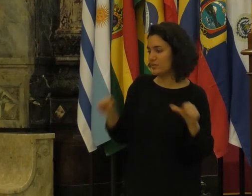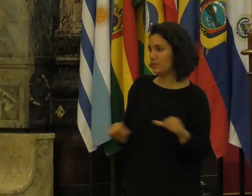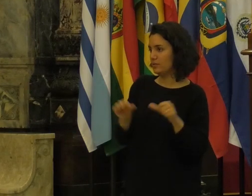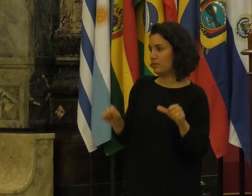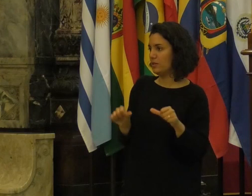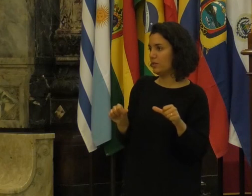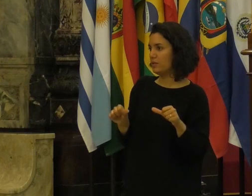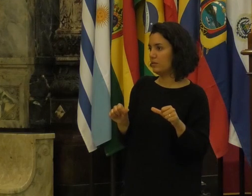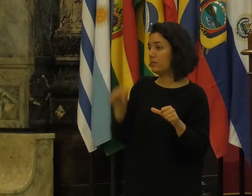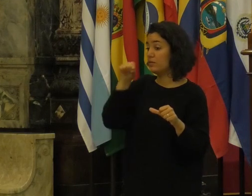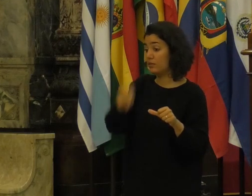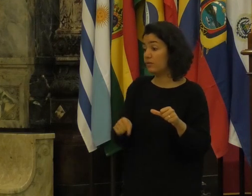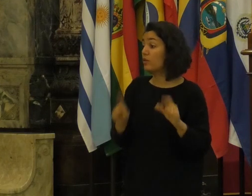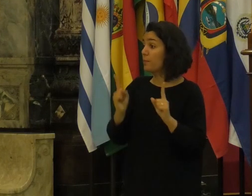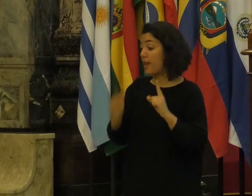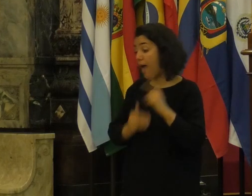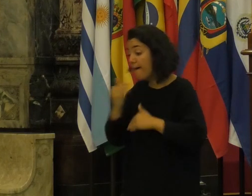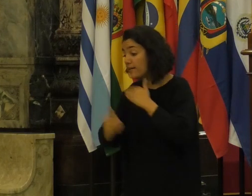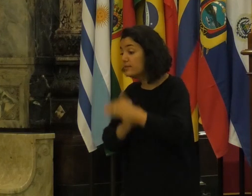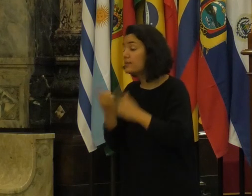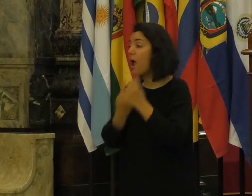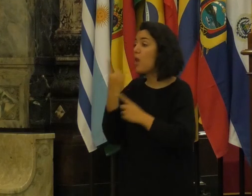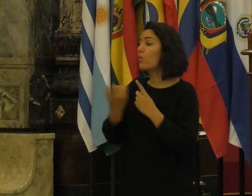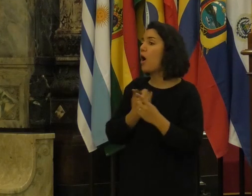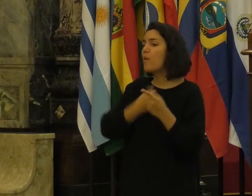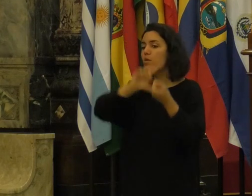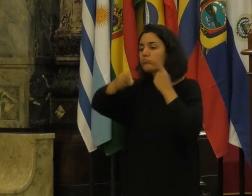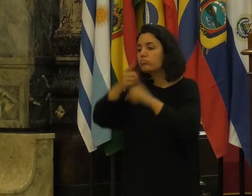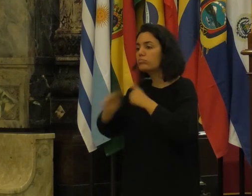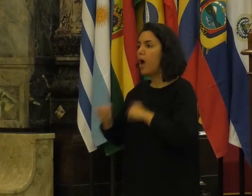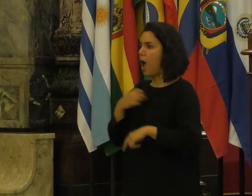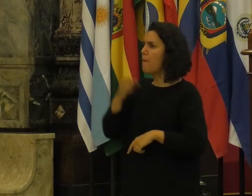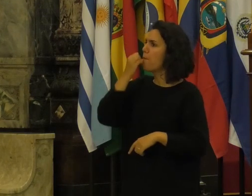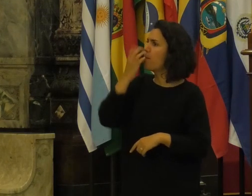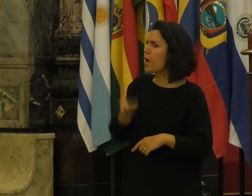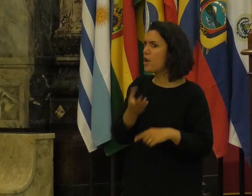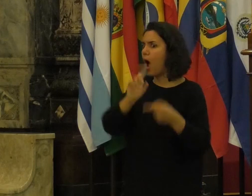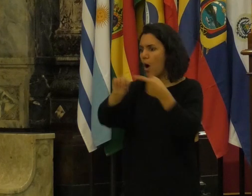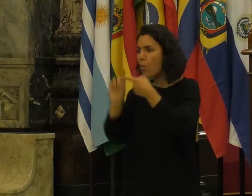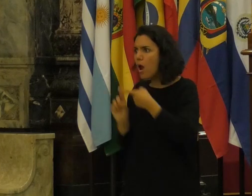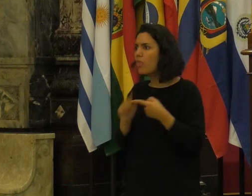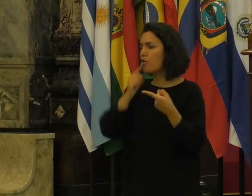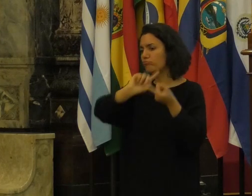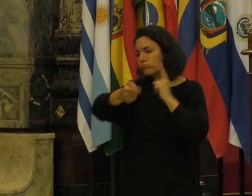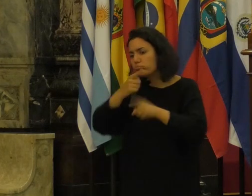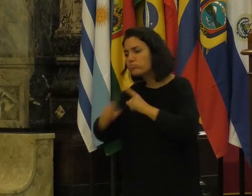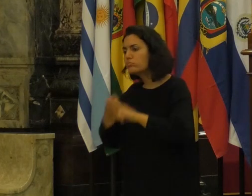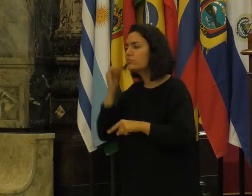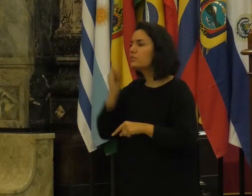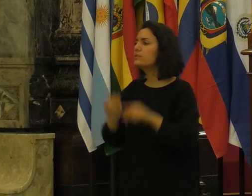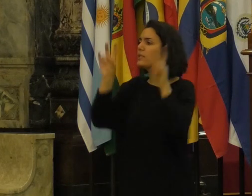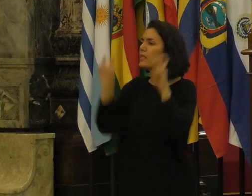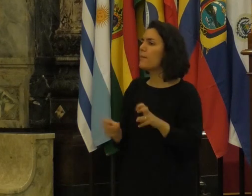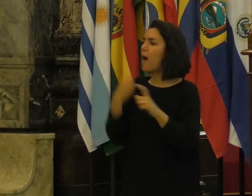También plantea como avances el establecimiento de algunas redes, muy buenas redes, en algunos asuntos,